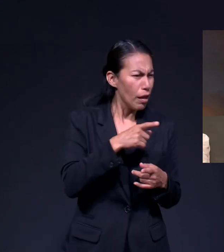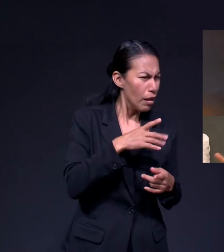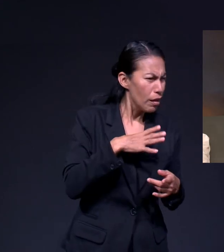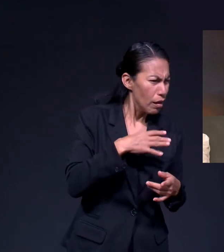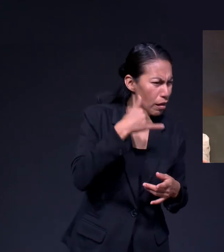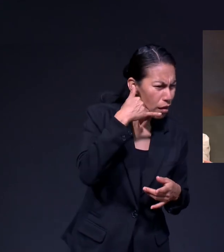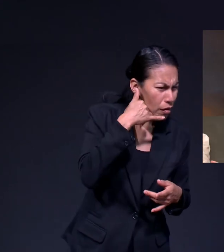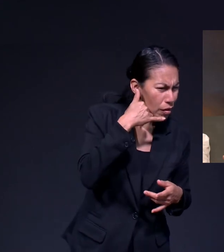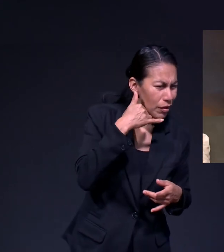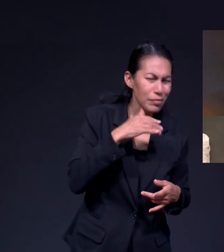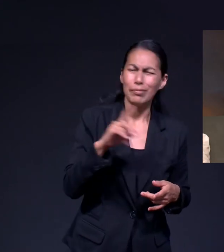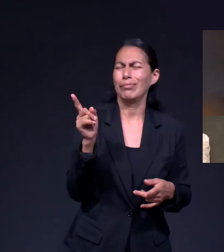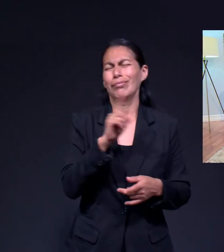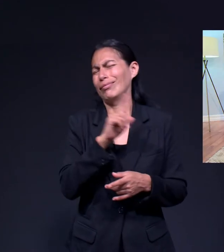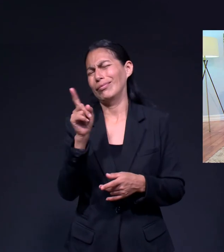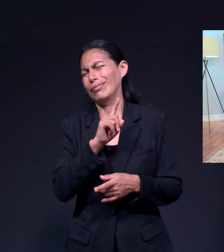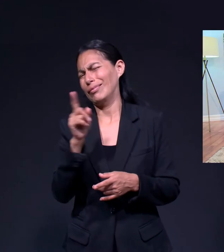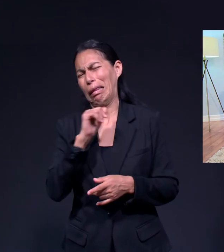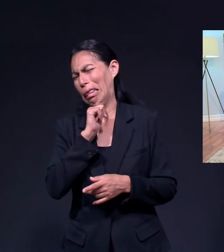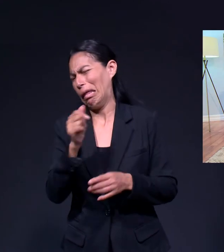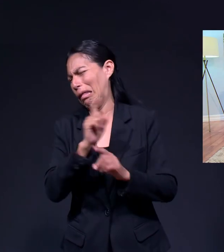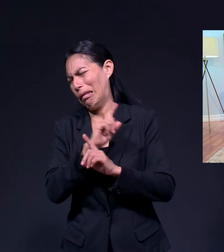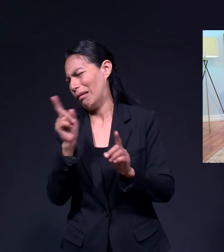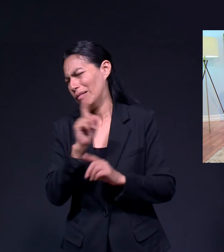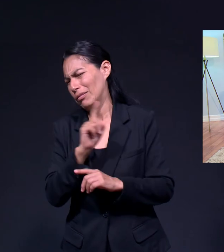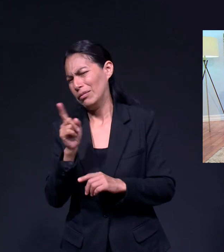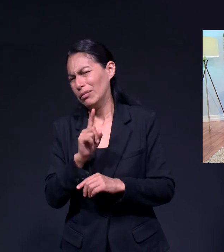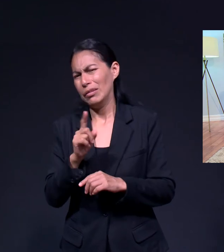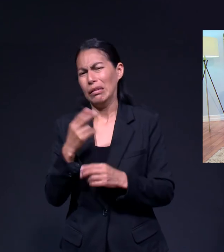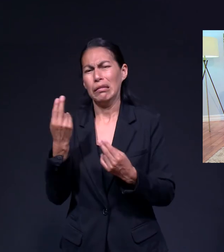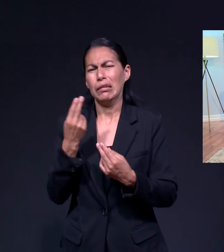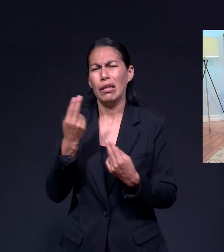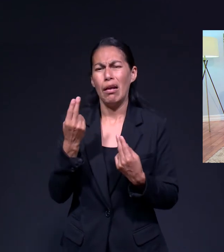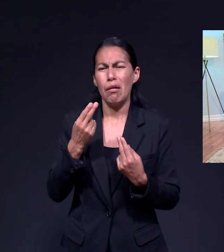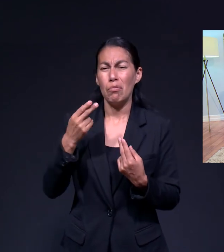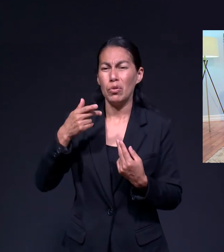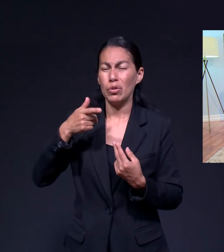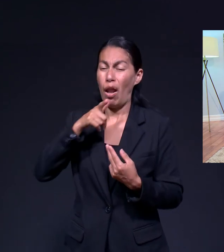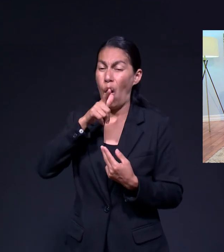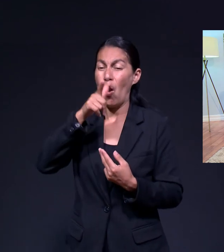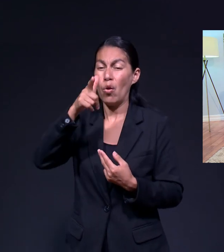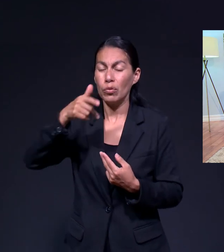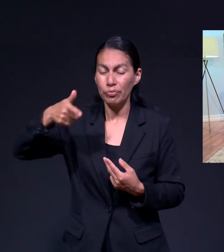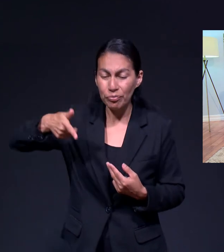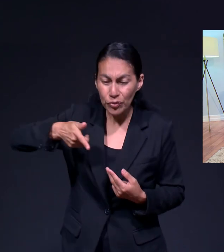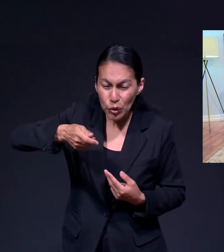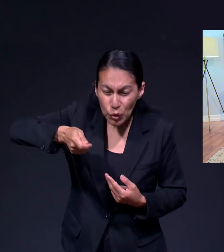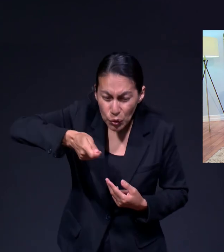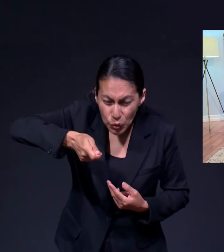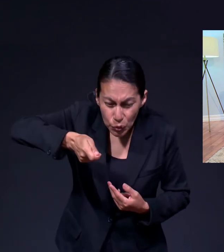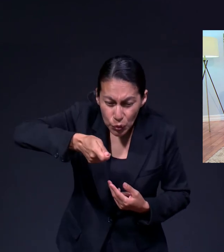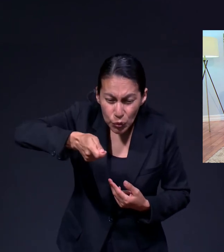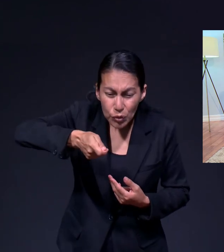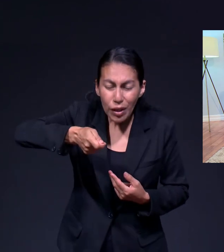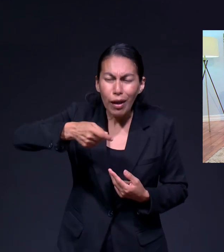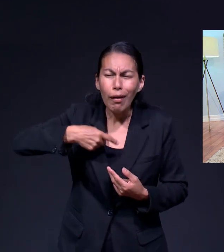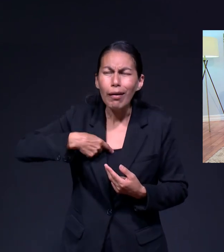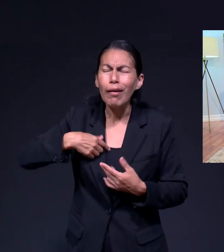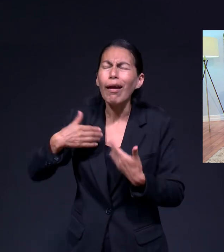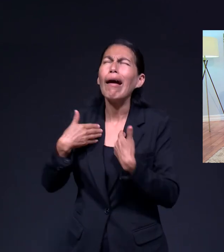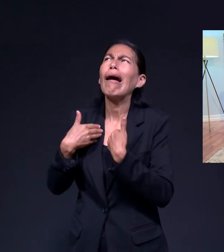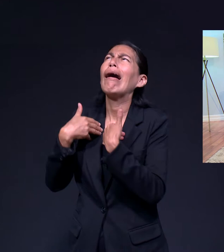con la luz no había teléfono celular entonces la lámpara y